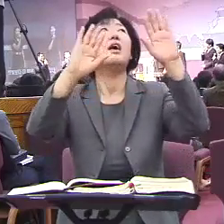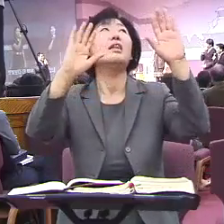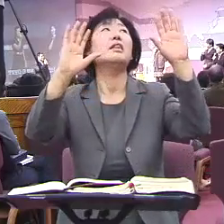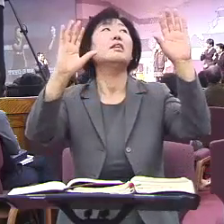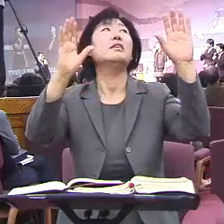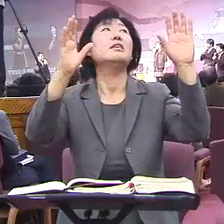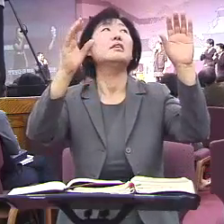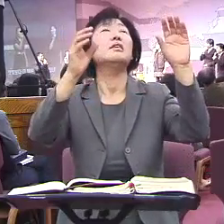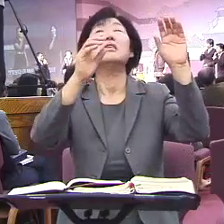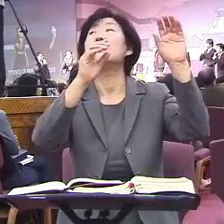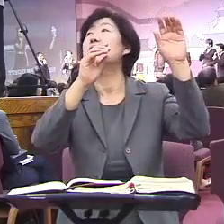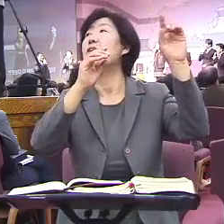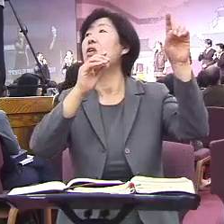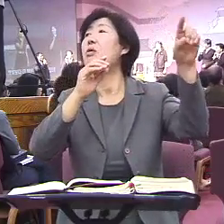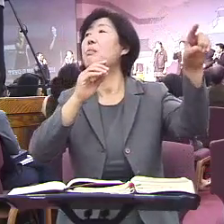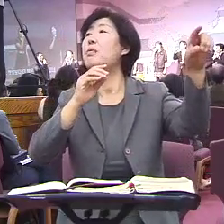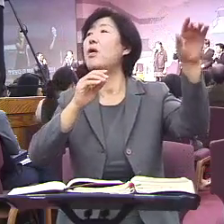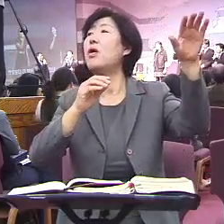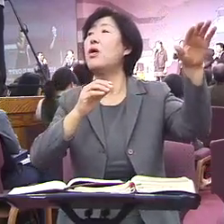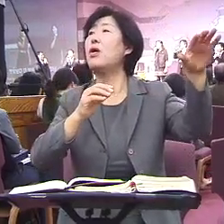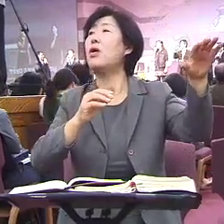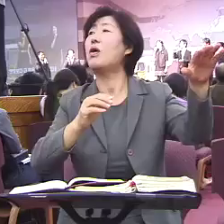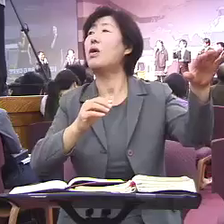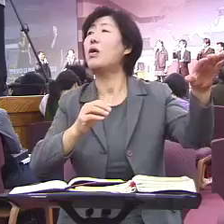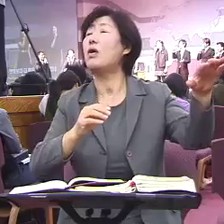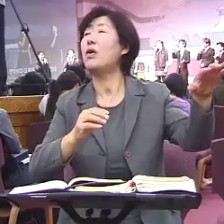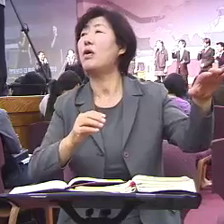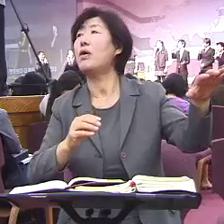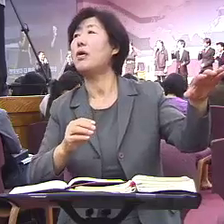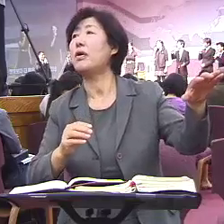푸른 하늘 저편